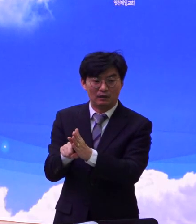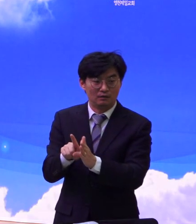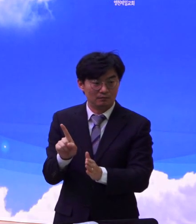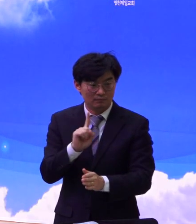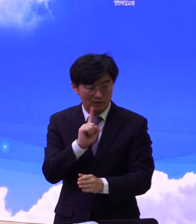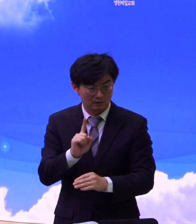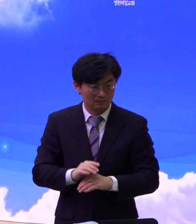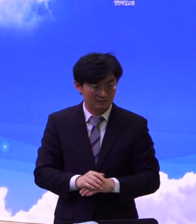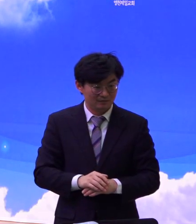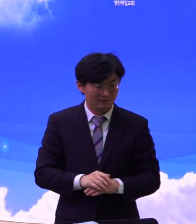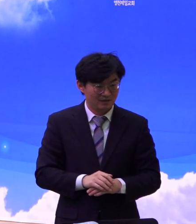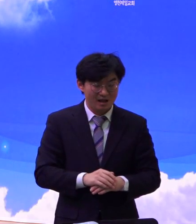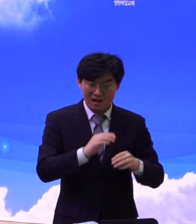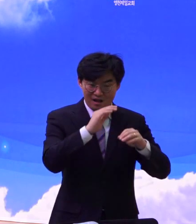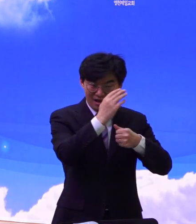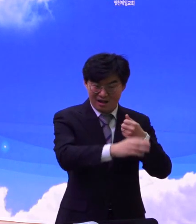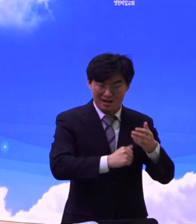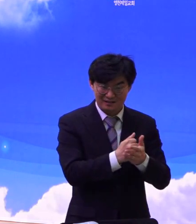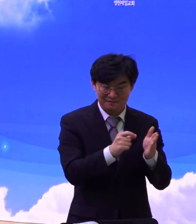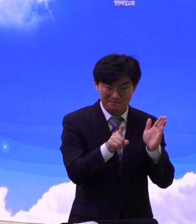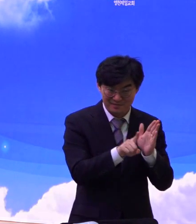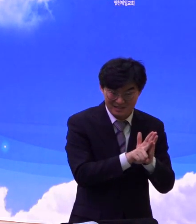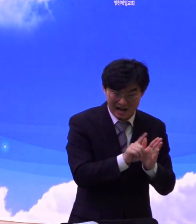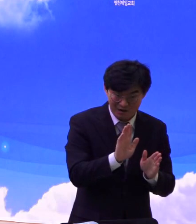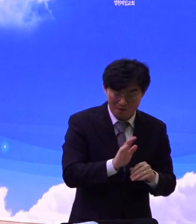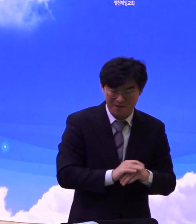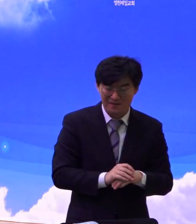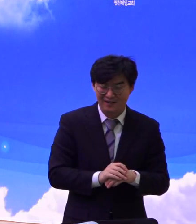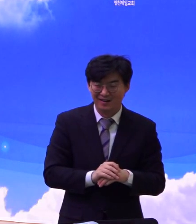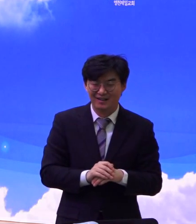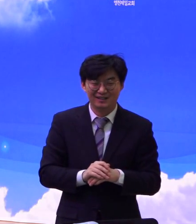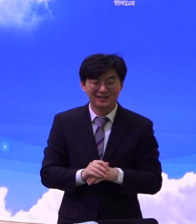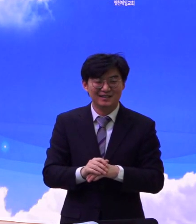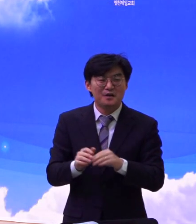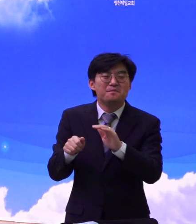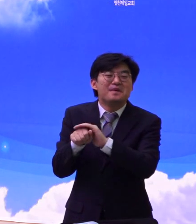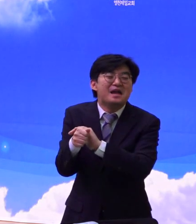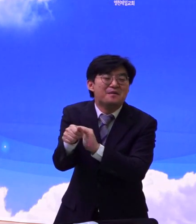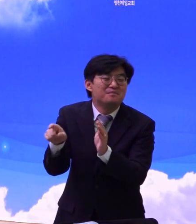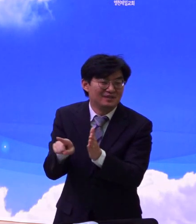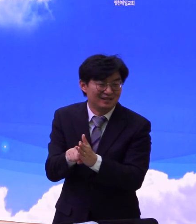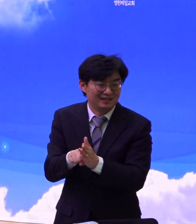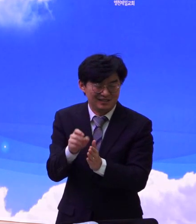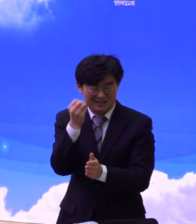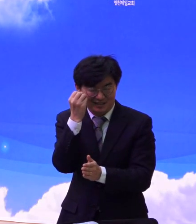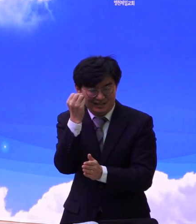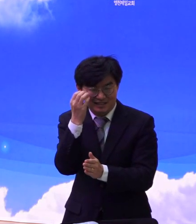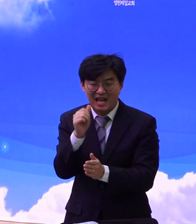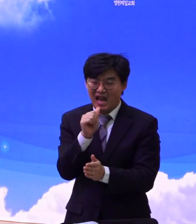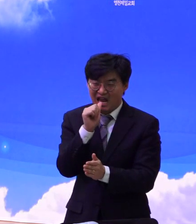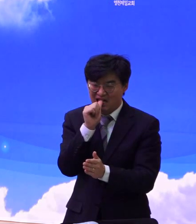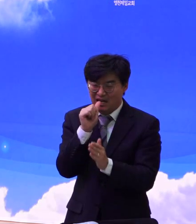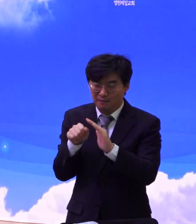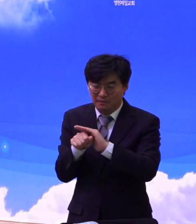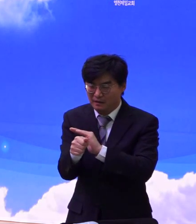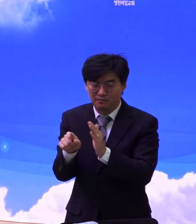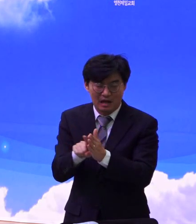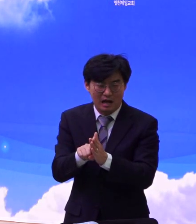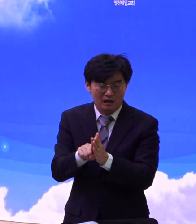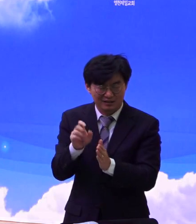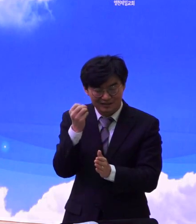하나님이 사용하신 아수르라고 하는 강대국에 의해서 멸망했었습니다. 이때 히스기야 왕은